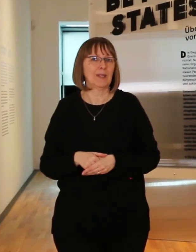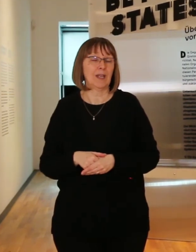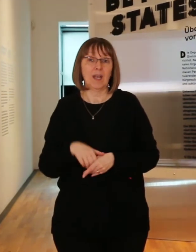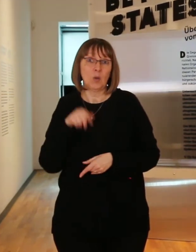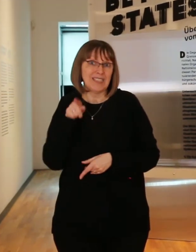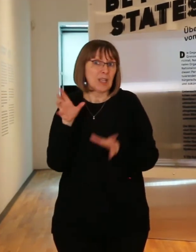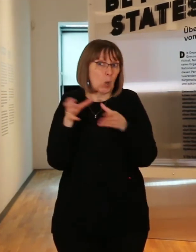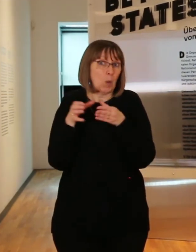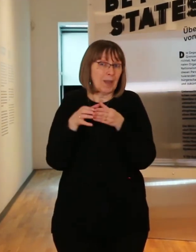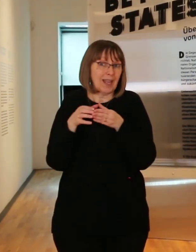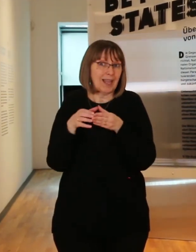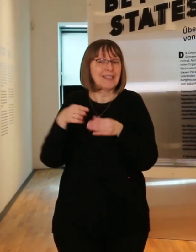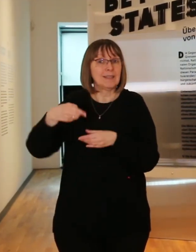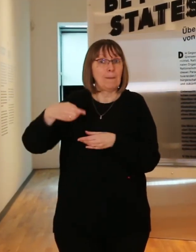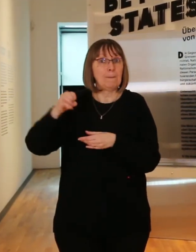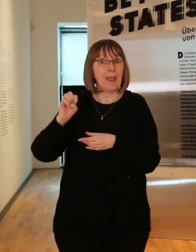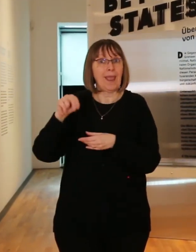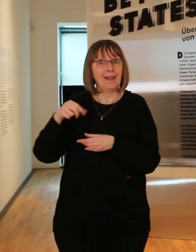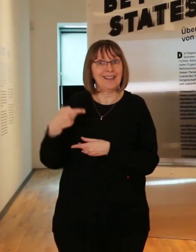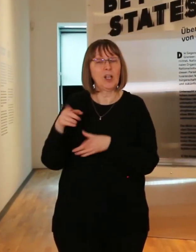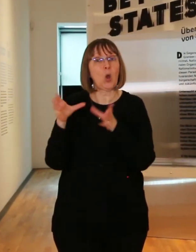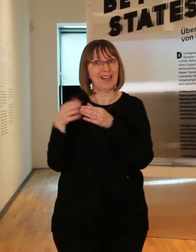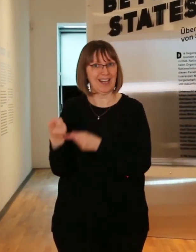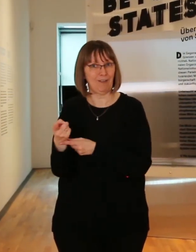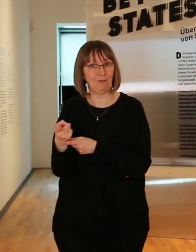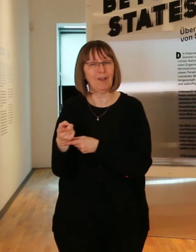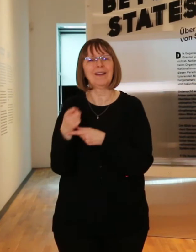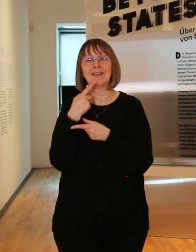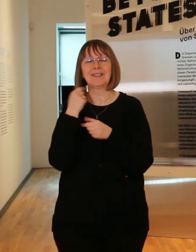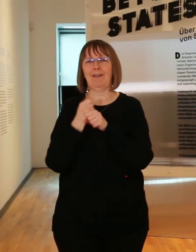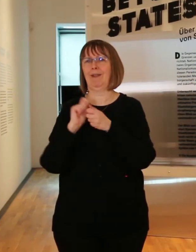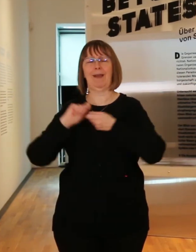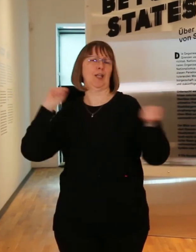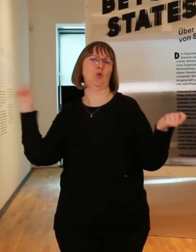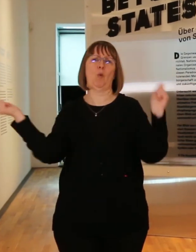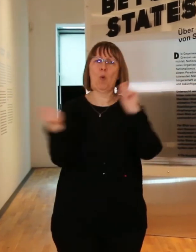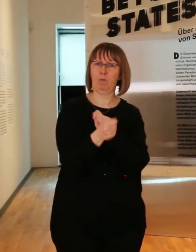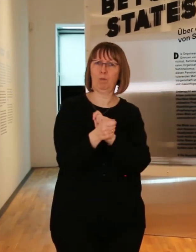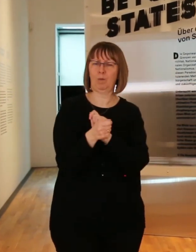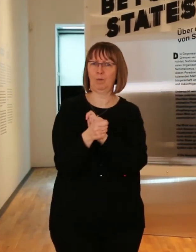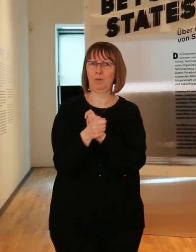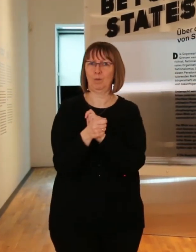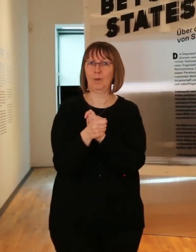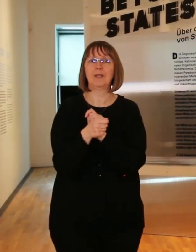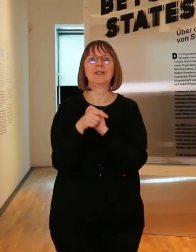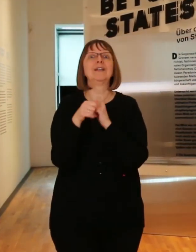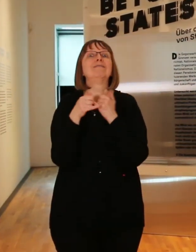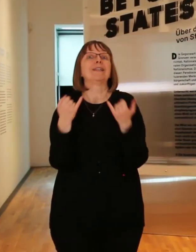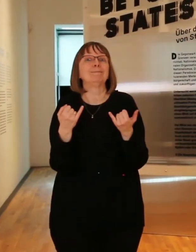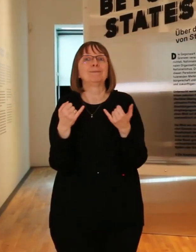die Künstlergruppe, das Peng-Kollektiv, hat sich überlegt, den Spieß rumzudrehen. Und